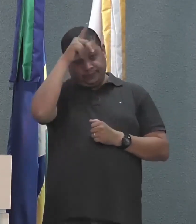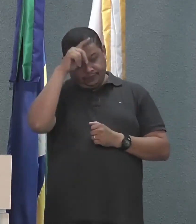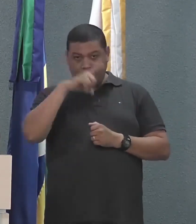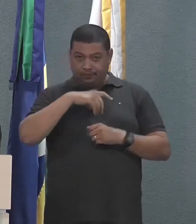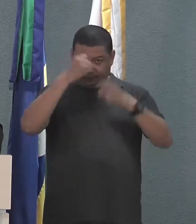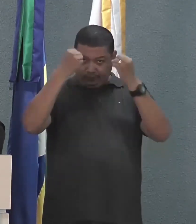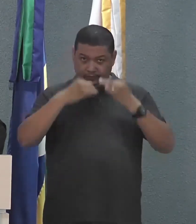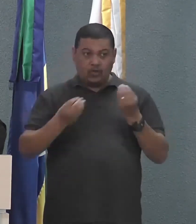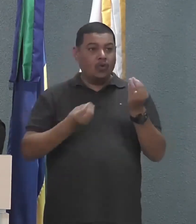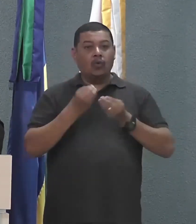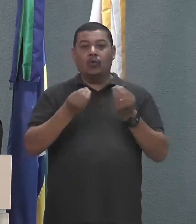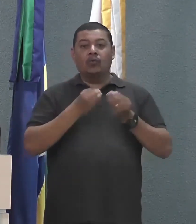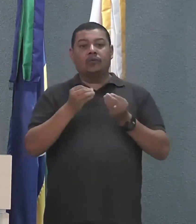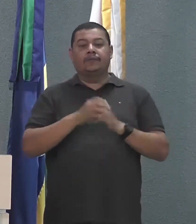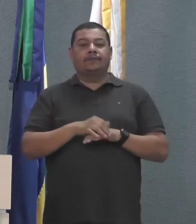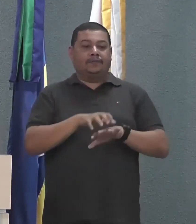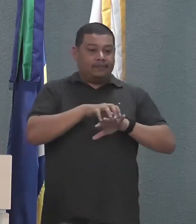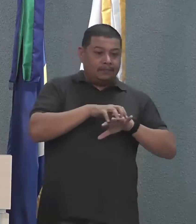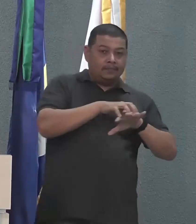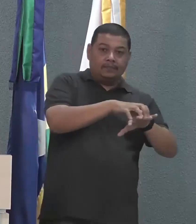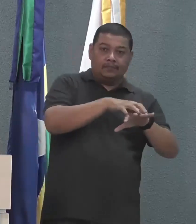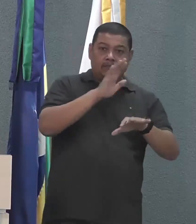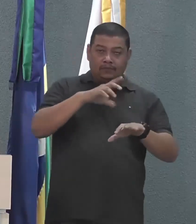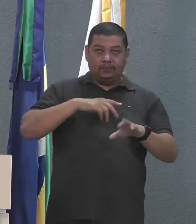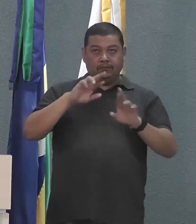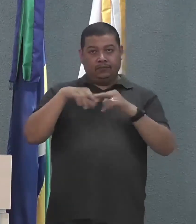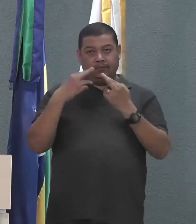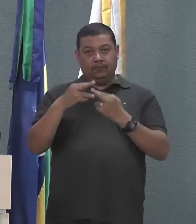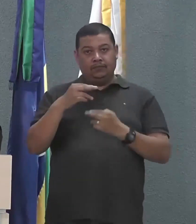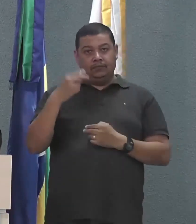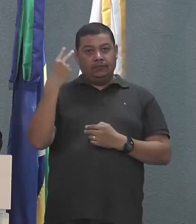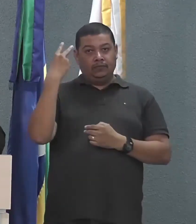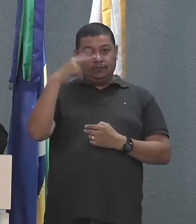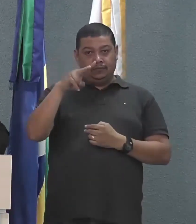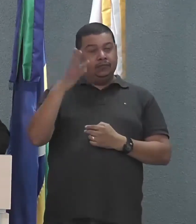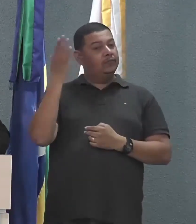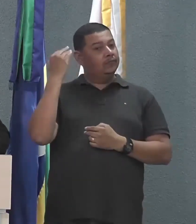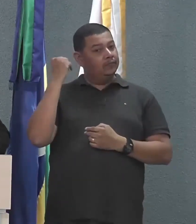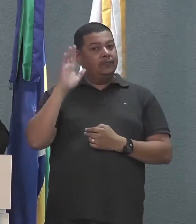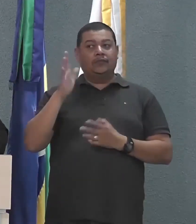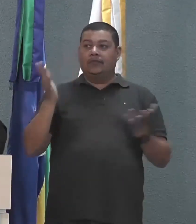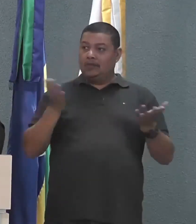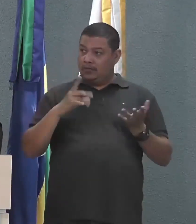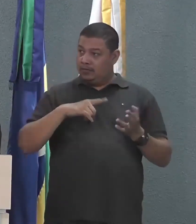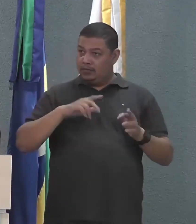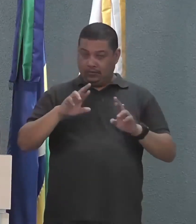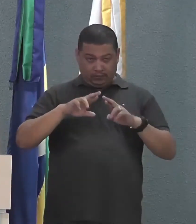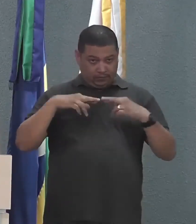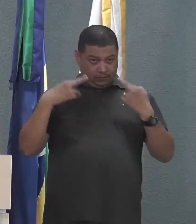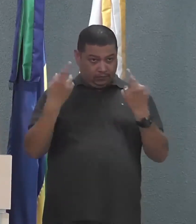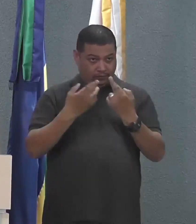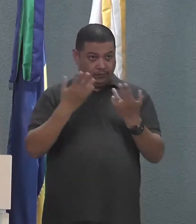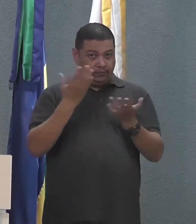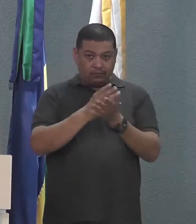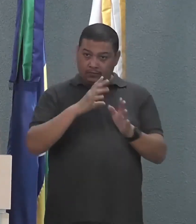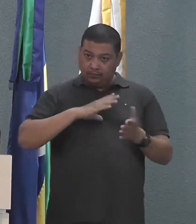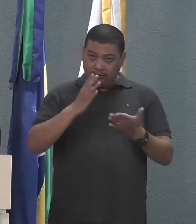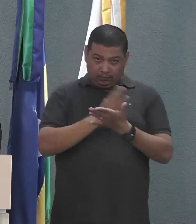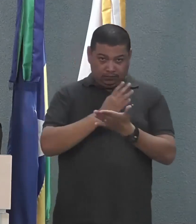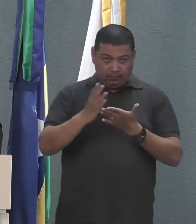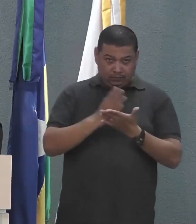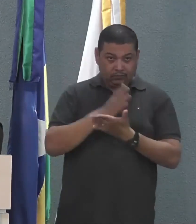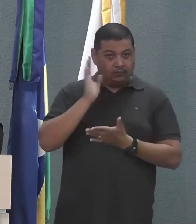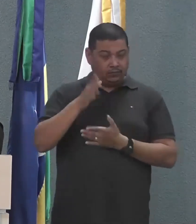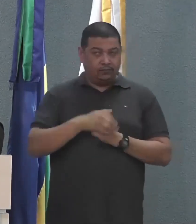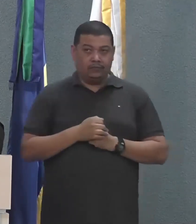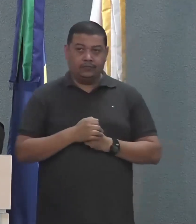público em Cacoal. Nós fizemos uma reunião há 15 dias atrás e ficamos de terminar essa reunião agora, dia 15, com algumas coisas